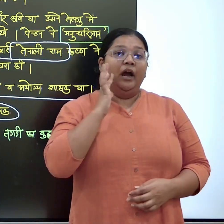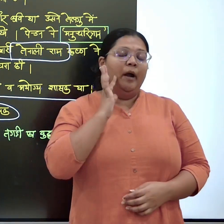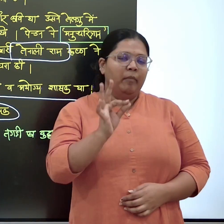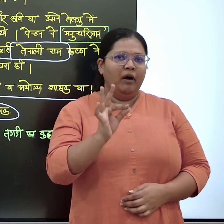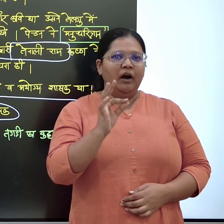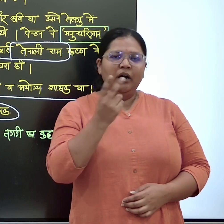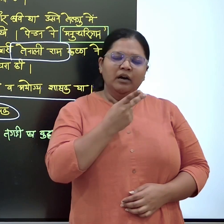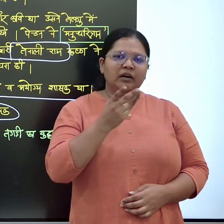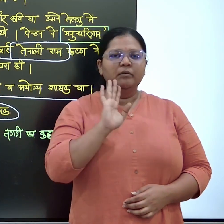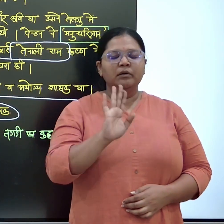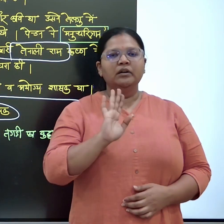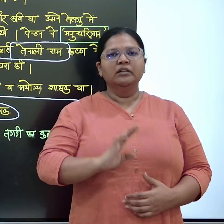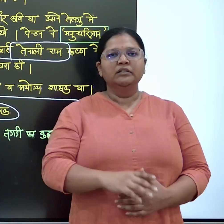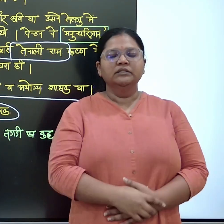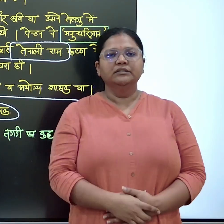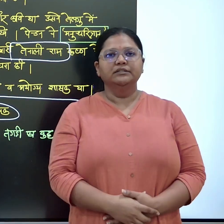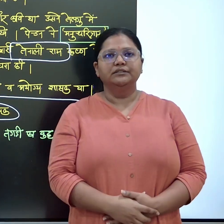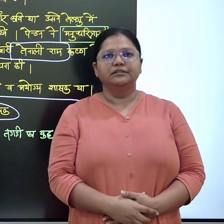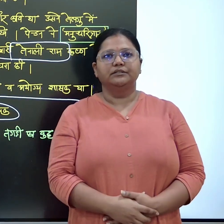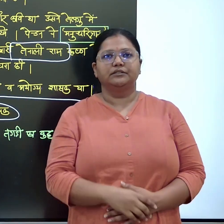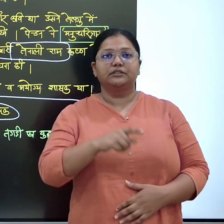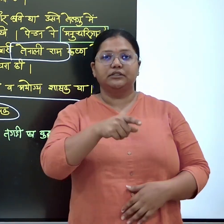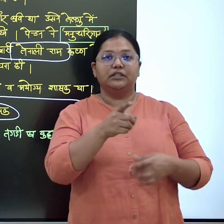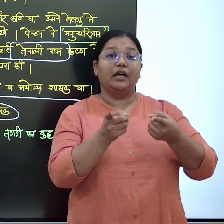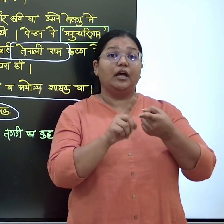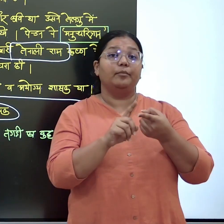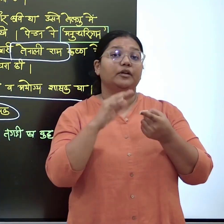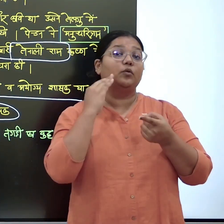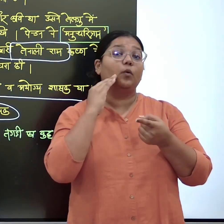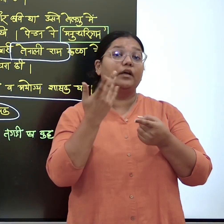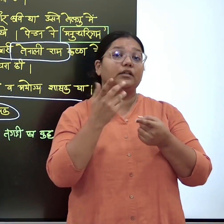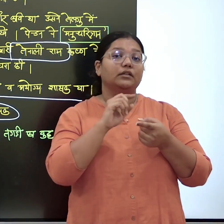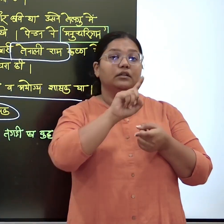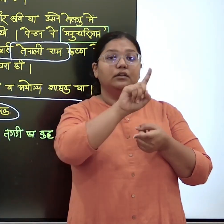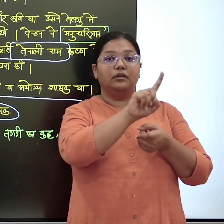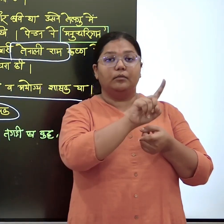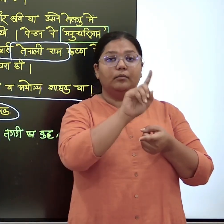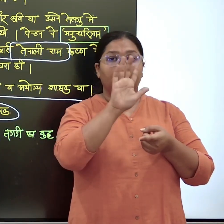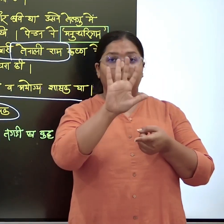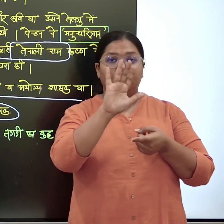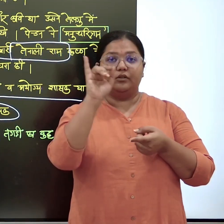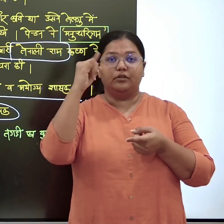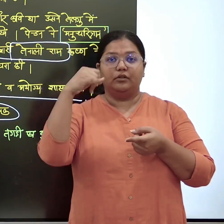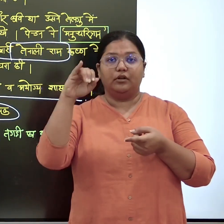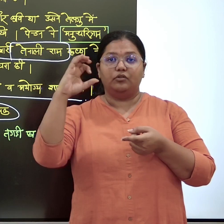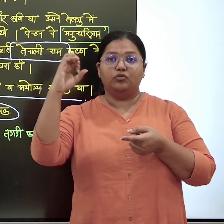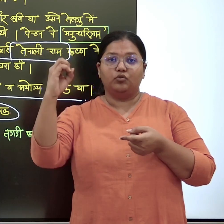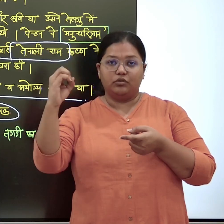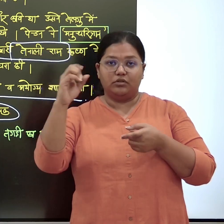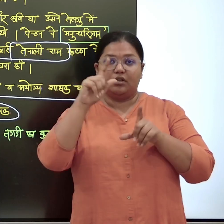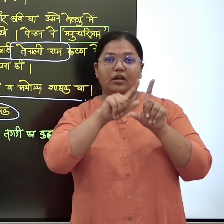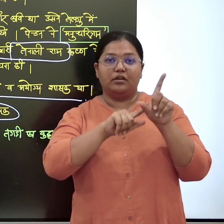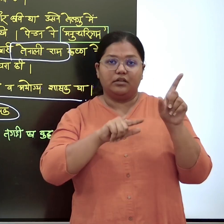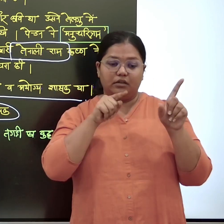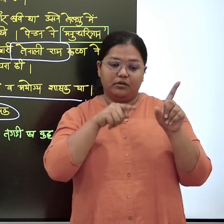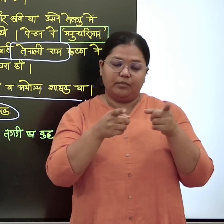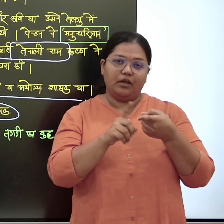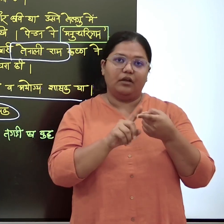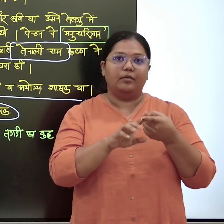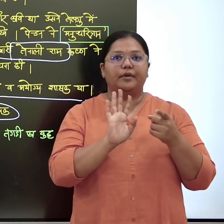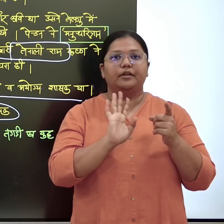है, 1565 में हुआ था, तुलुव राजवंश के समय में हुआ था, और इस युद्ध का नाम